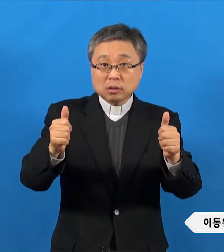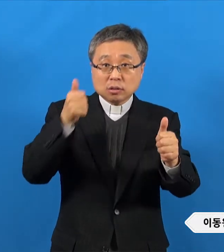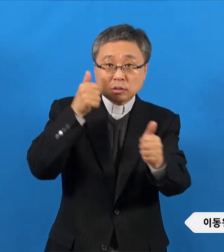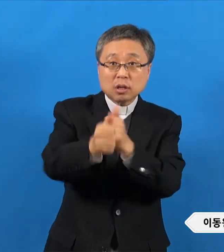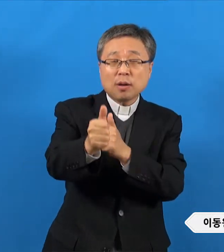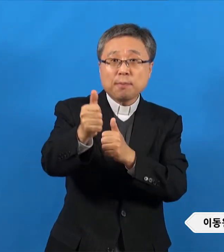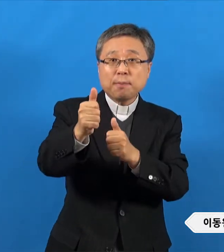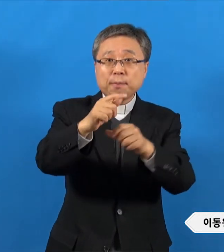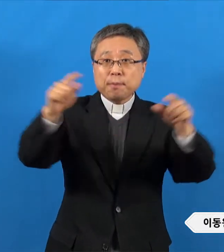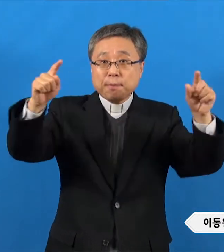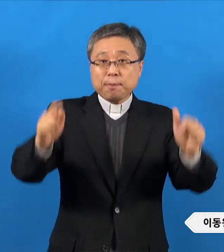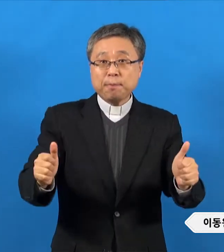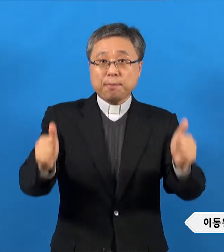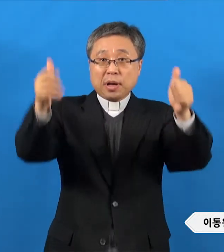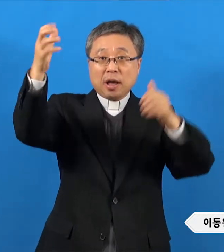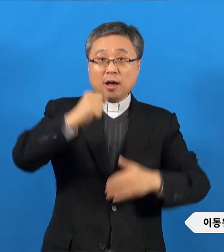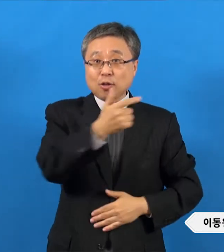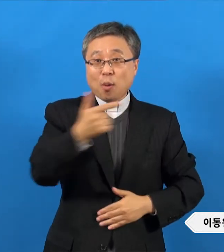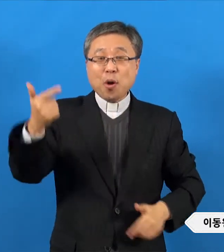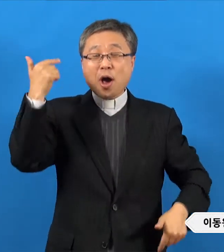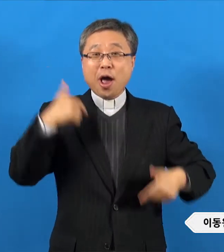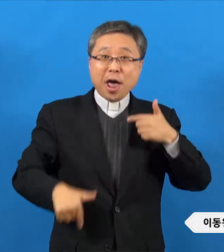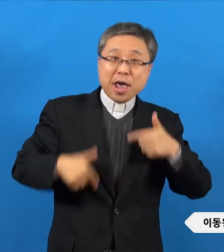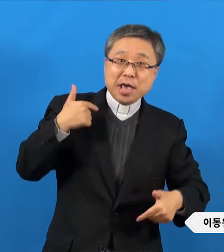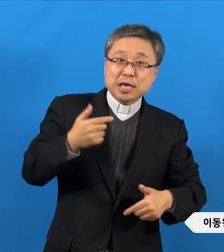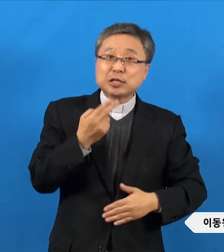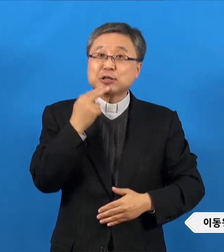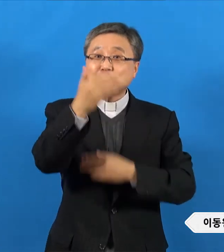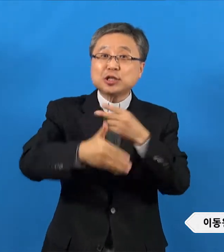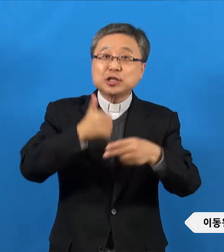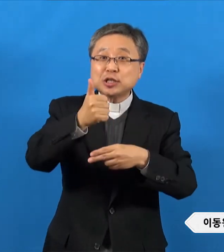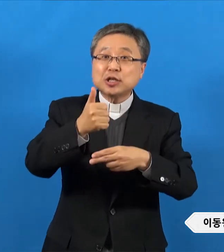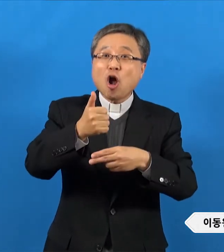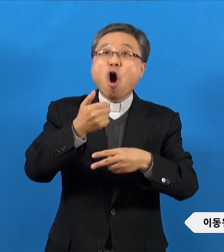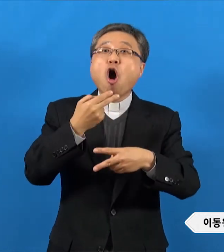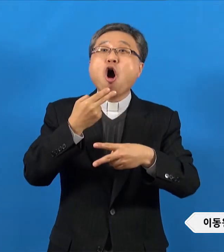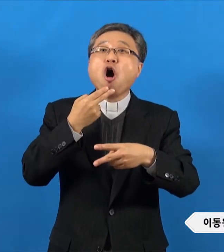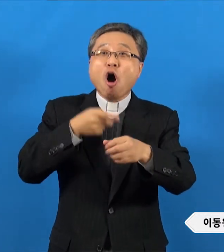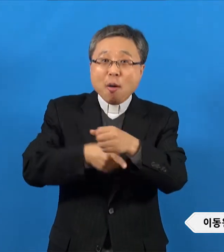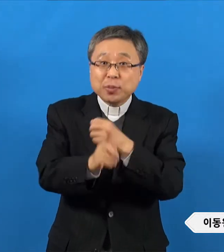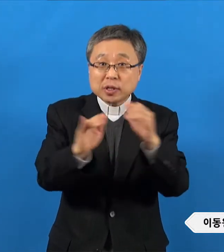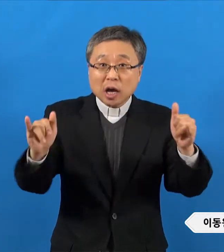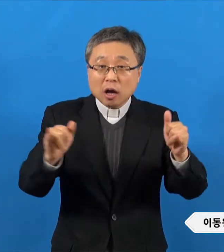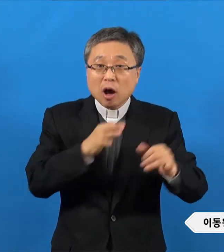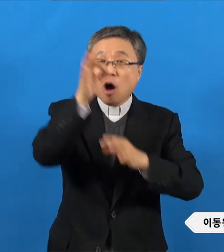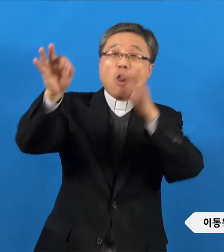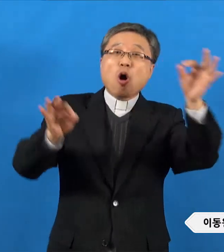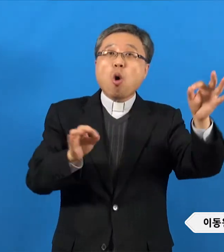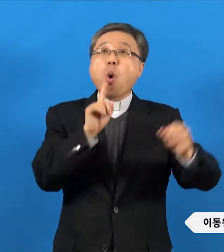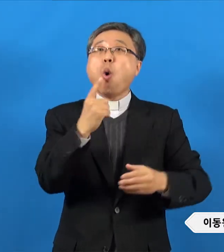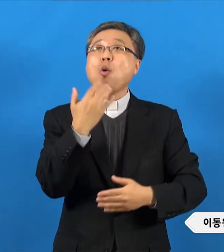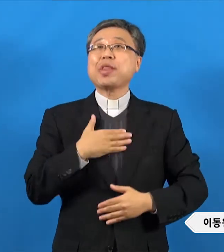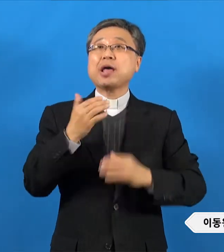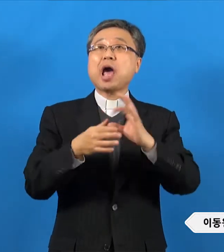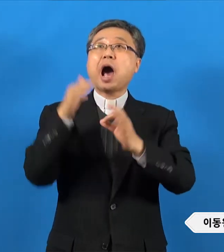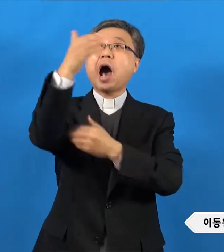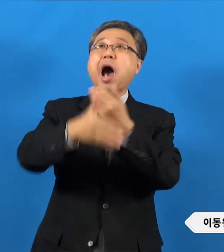받아내는 순간 이 사람이 너무 기뻐서, 이 무신론자가 너무 기뻐서 소리친 소리가 뭐냐면 오 마이 갓 이렇게